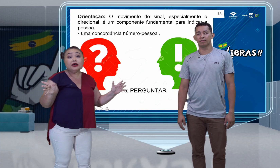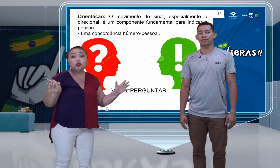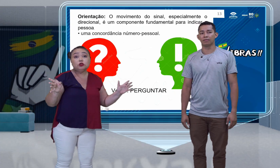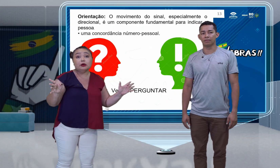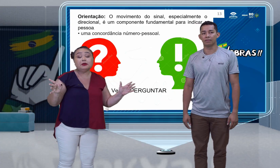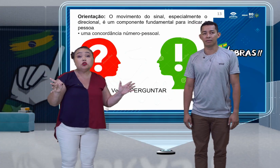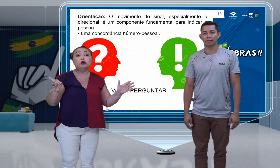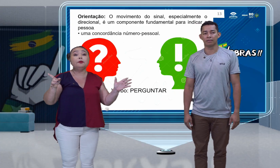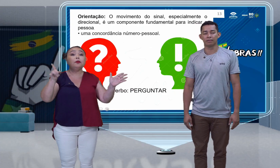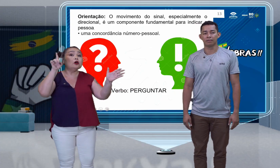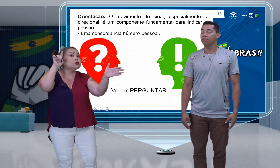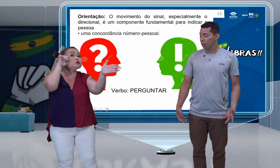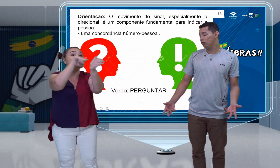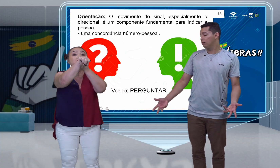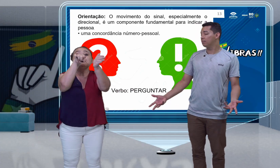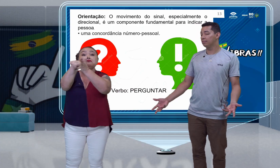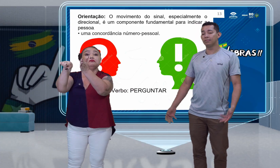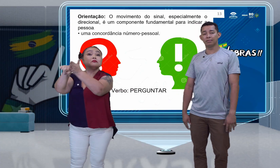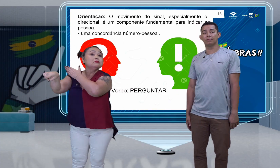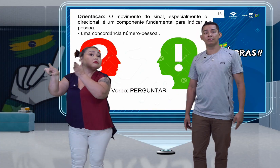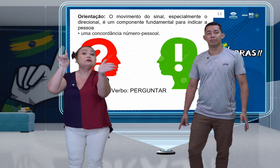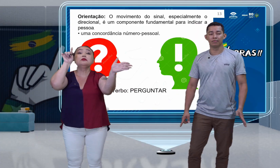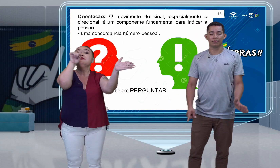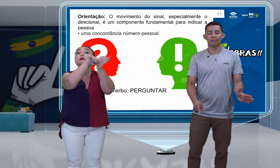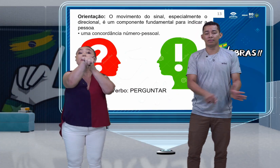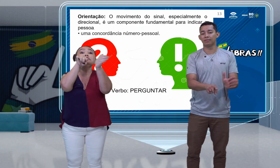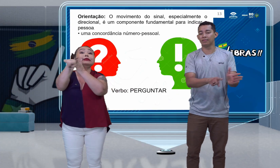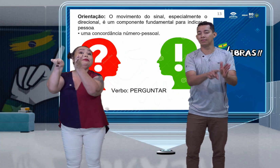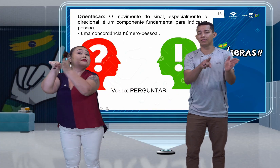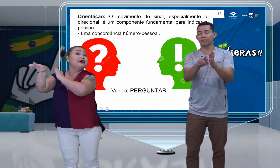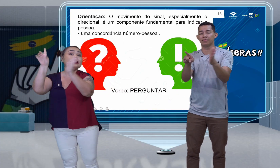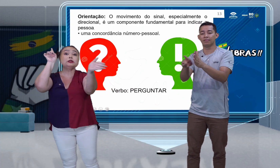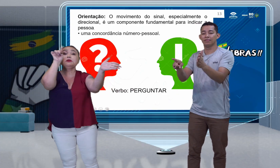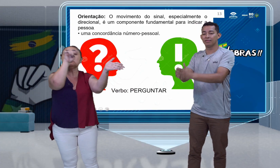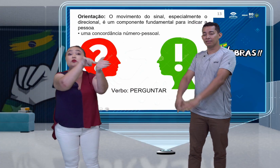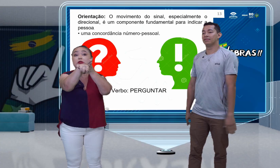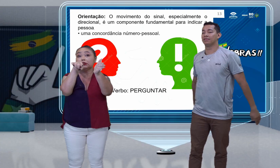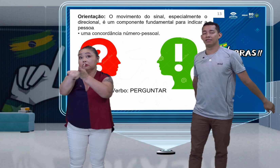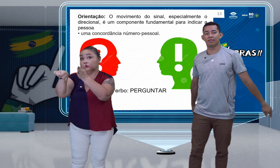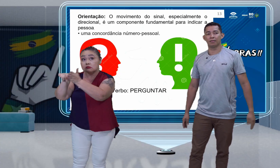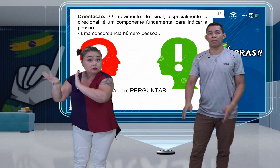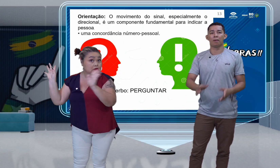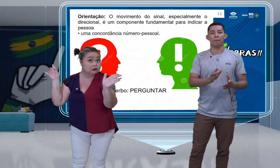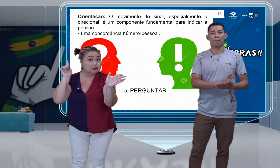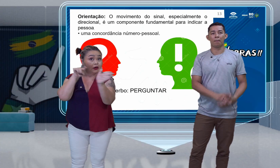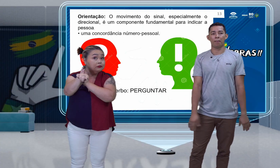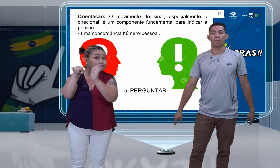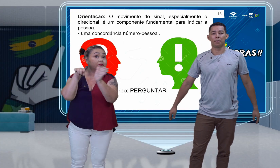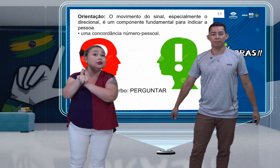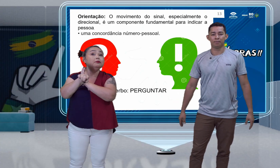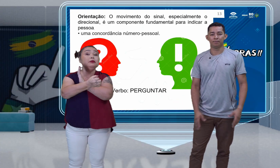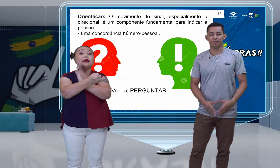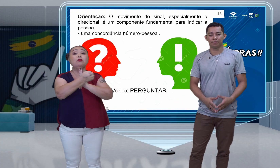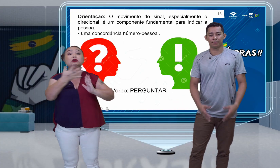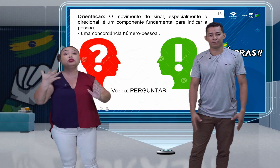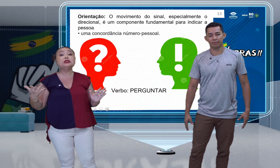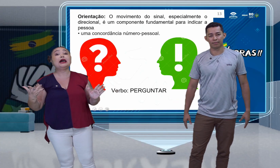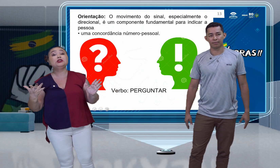de uma pessoa? Posso. Vou perguntar para várias pessoas. Então, também para quantidade